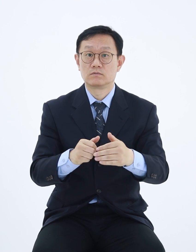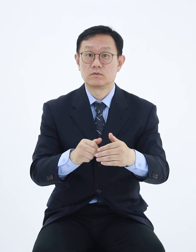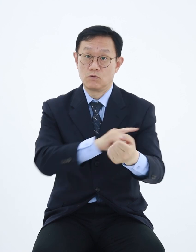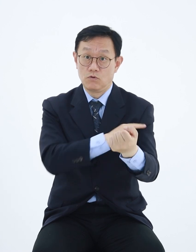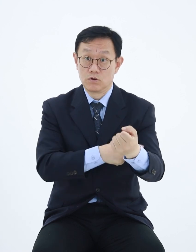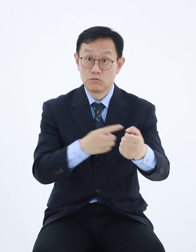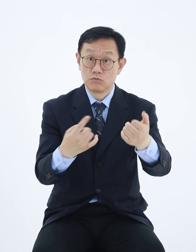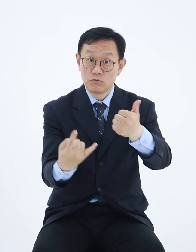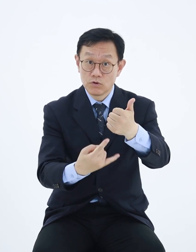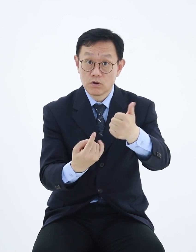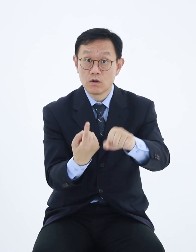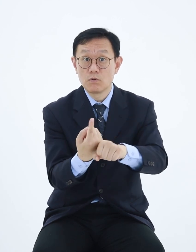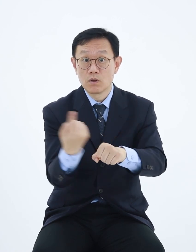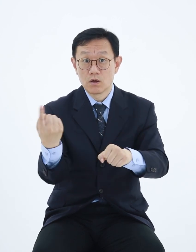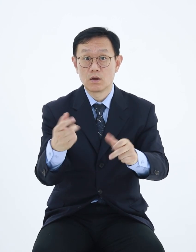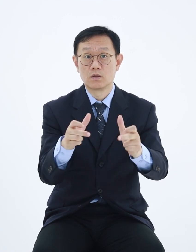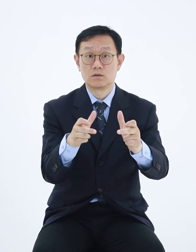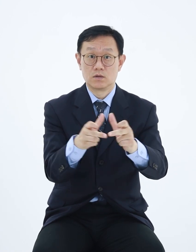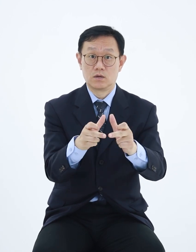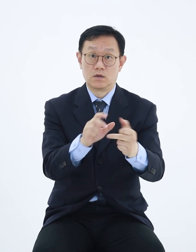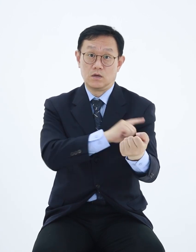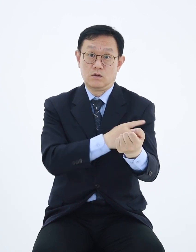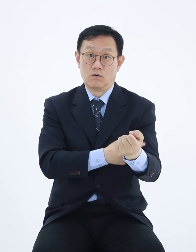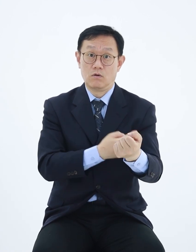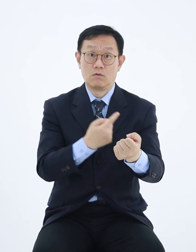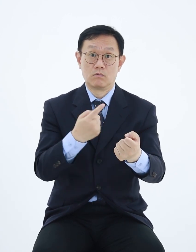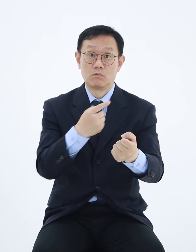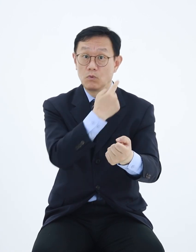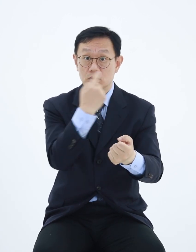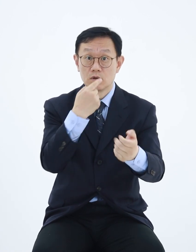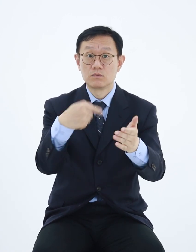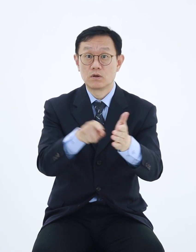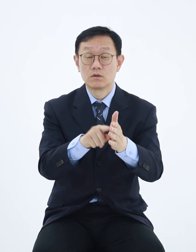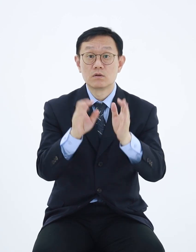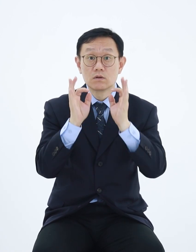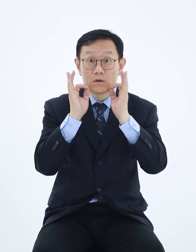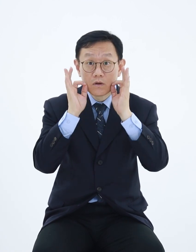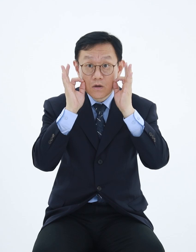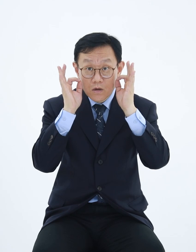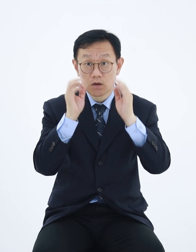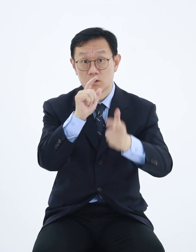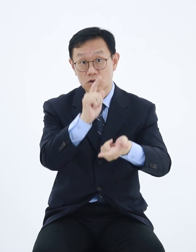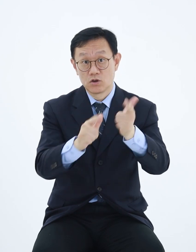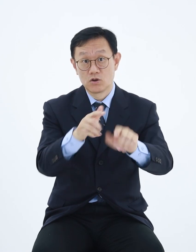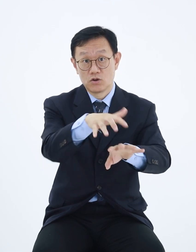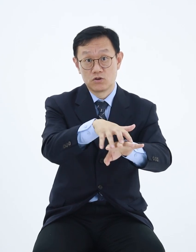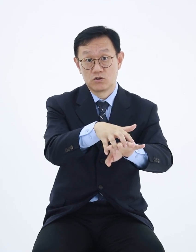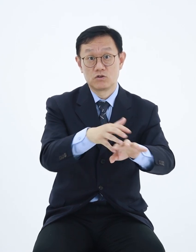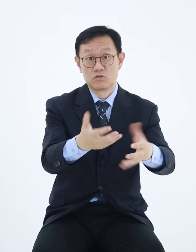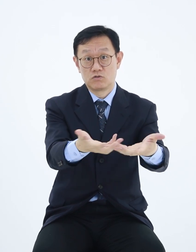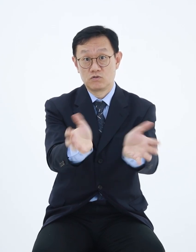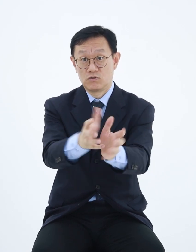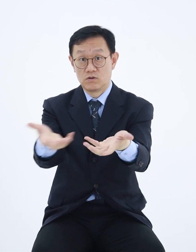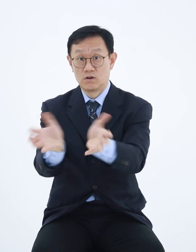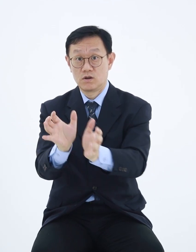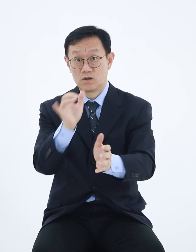외에도 장애인의 인권 보장을 위해 노력하고 있는 많은 유엔 산하기구 및 지역기구들이 있습니다. 예를 들어